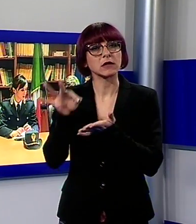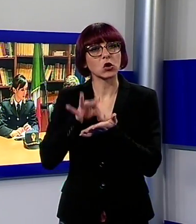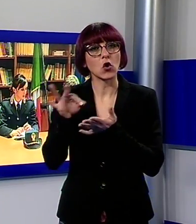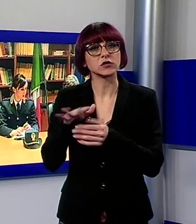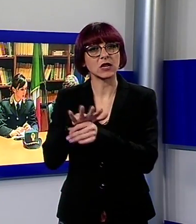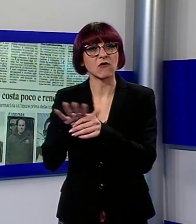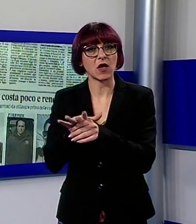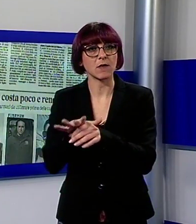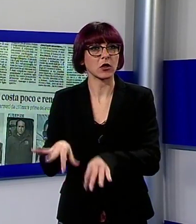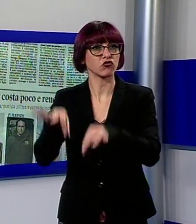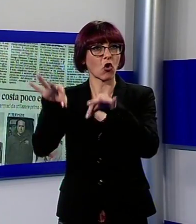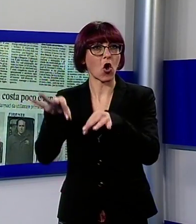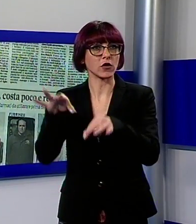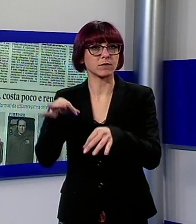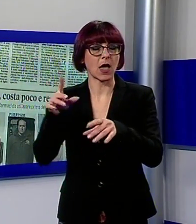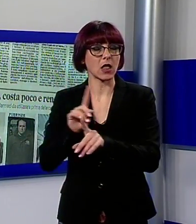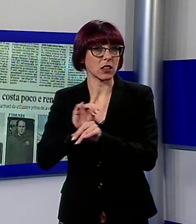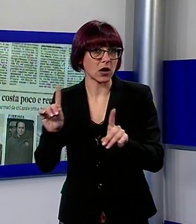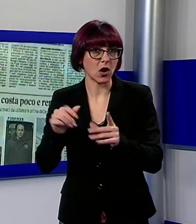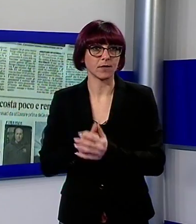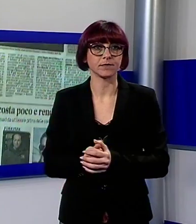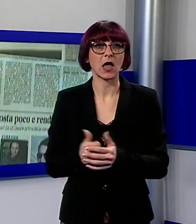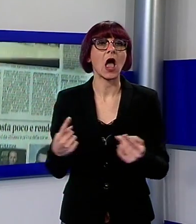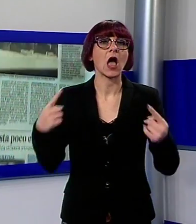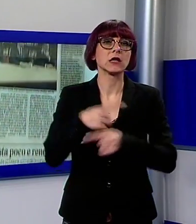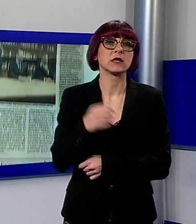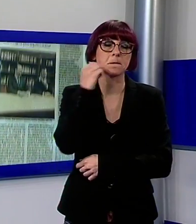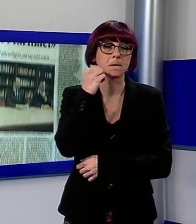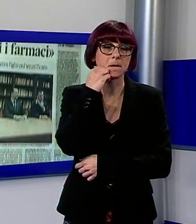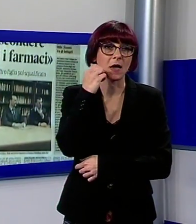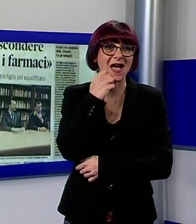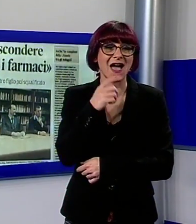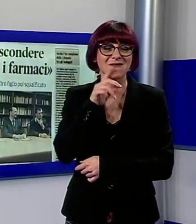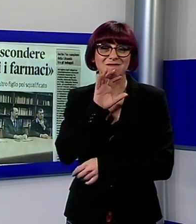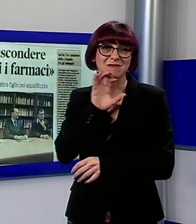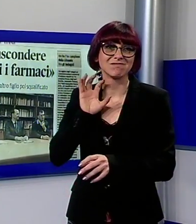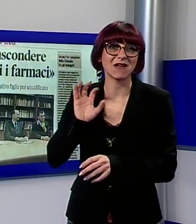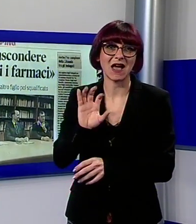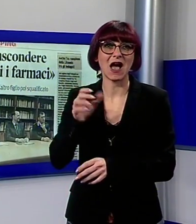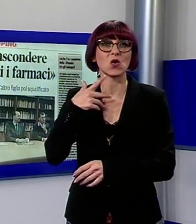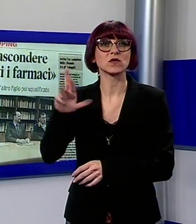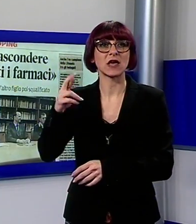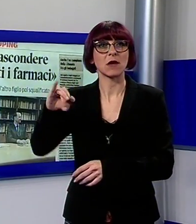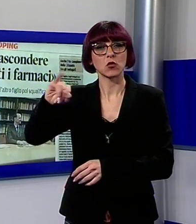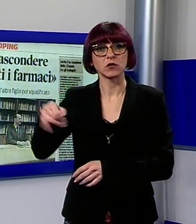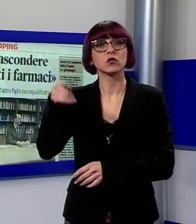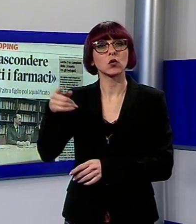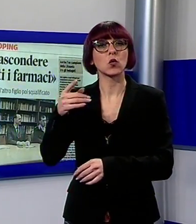che da un'intercettazione emerge come la madre rimproveri Raimondas Junior per non aver nascosto bene i farmaci